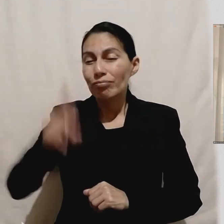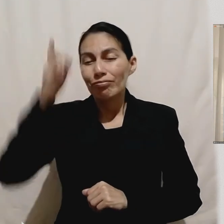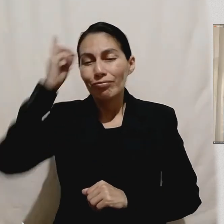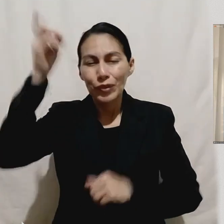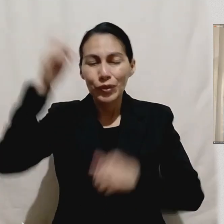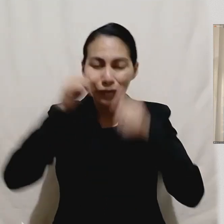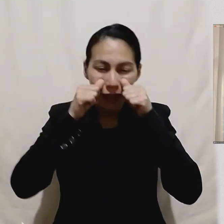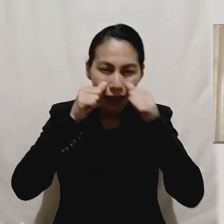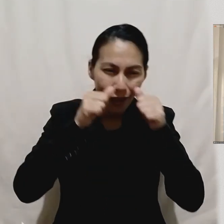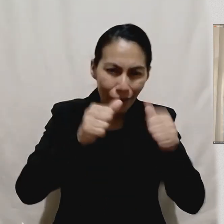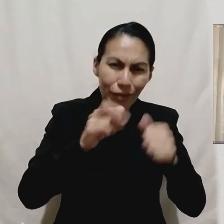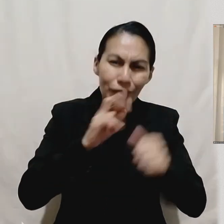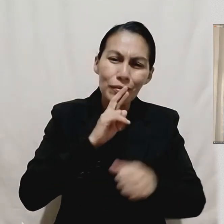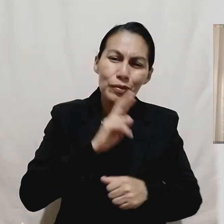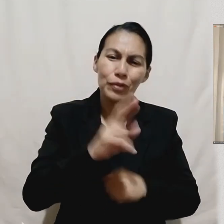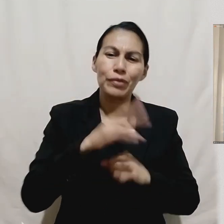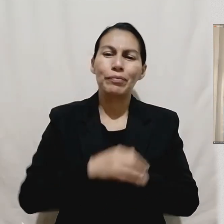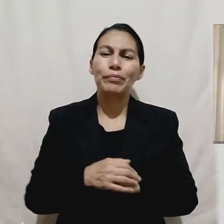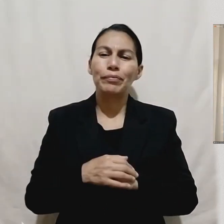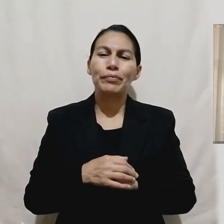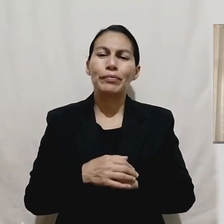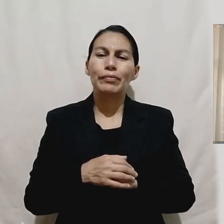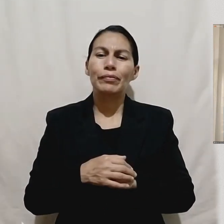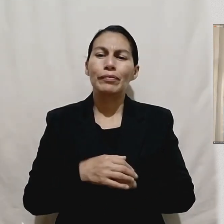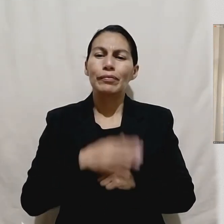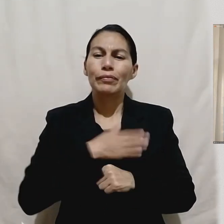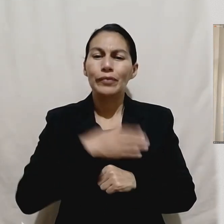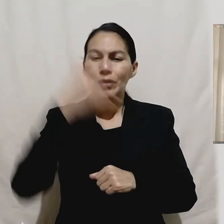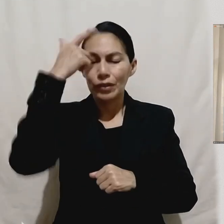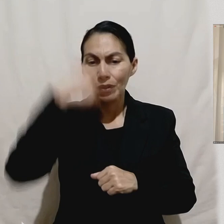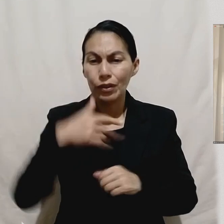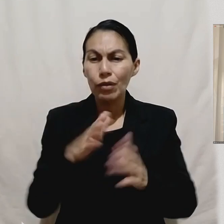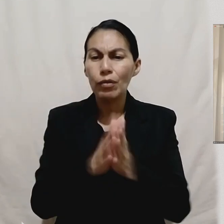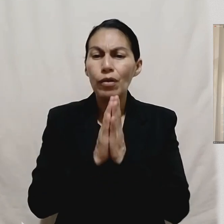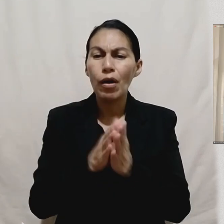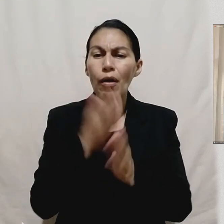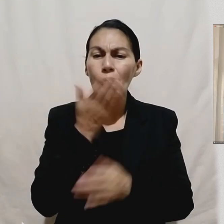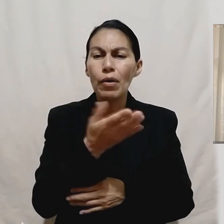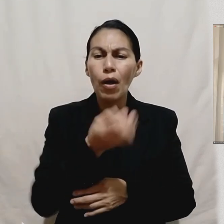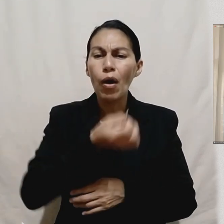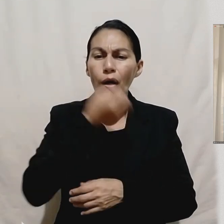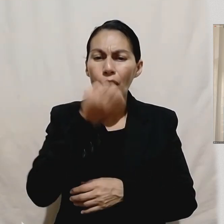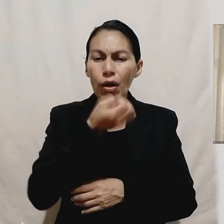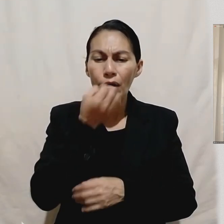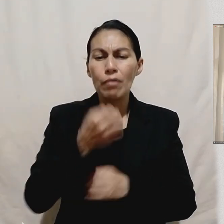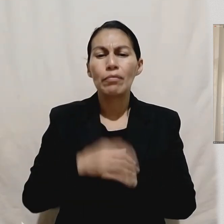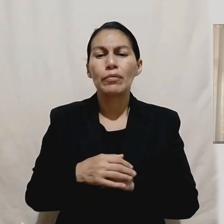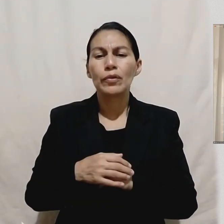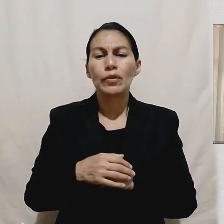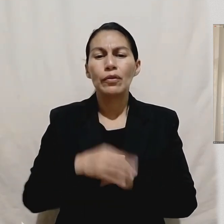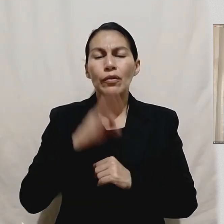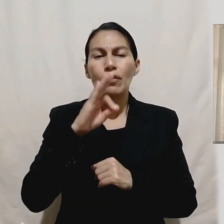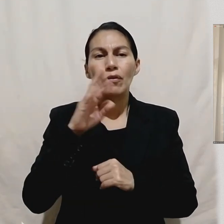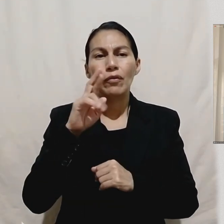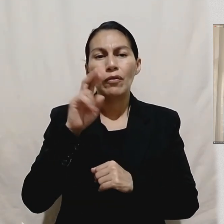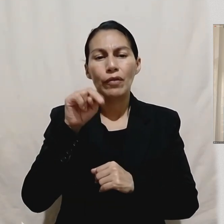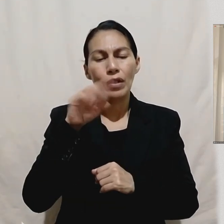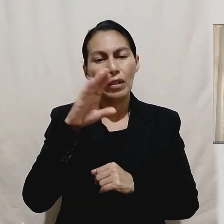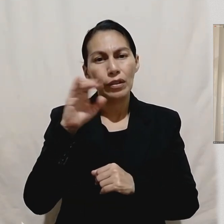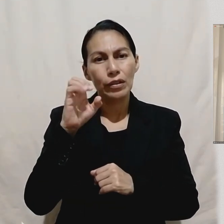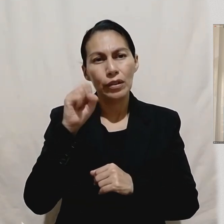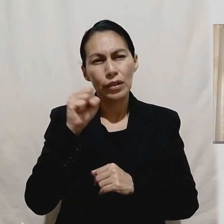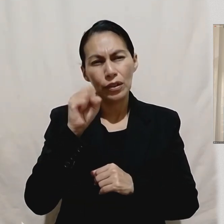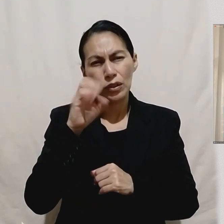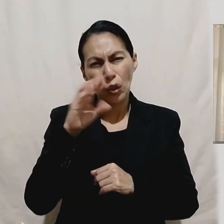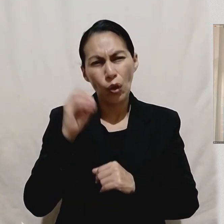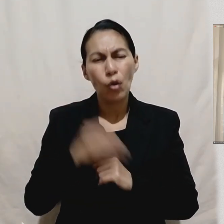arianita Ventura Buenas noches por favor pido oren por Francisco Cervantes naite es mi